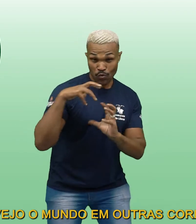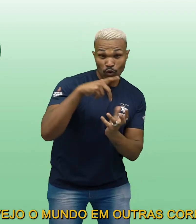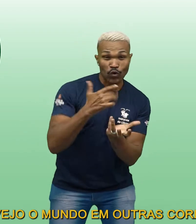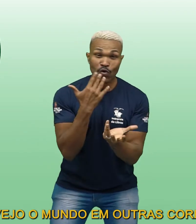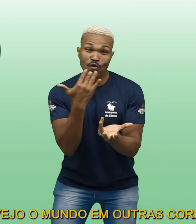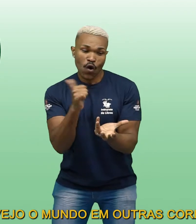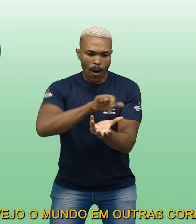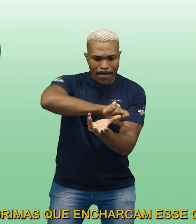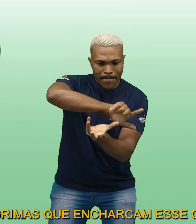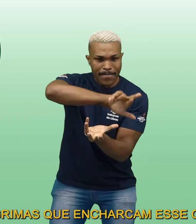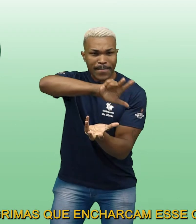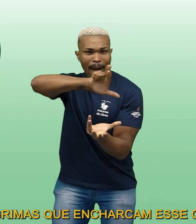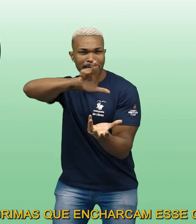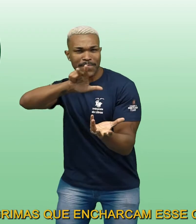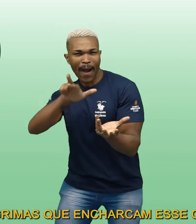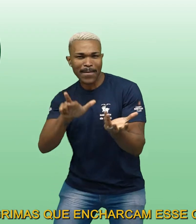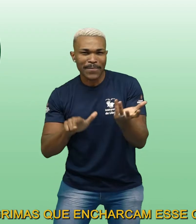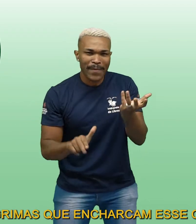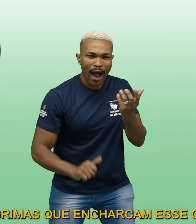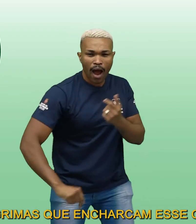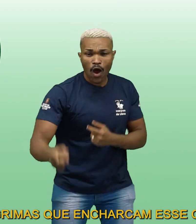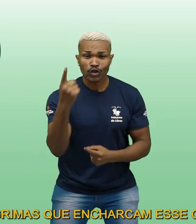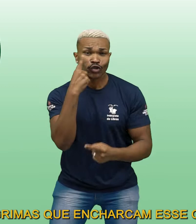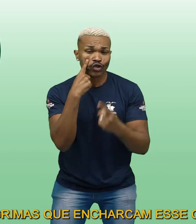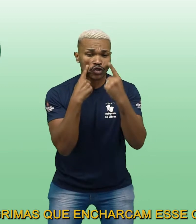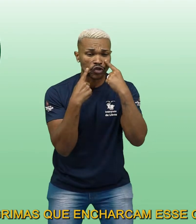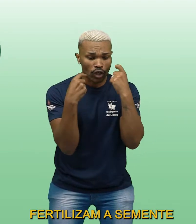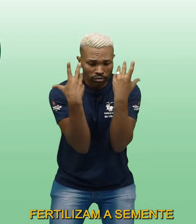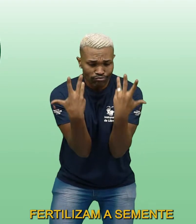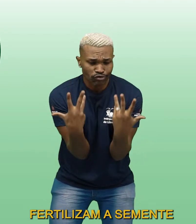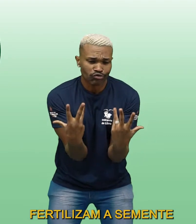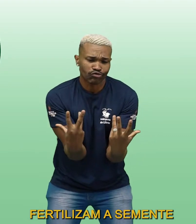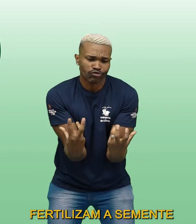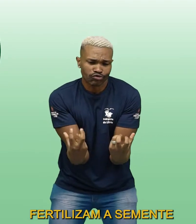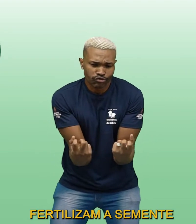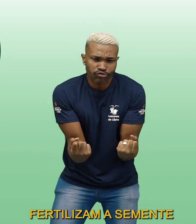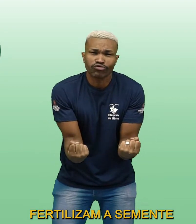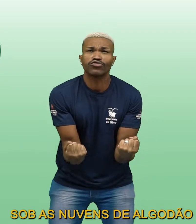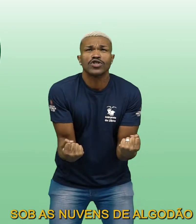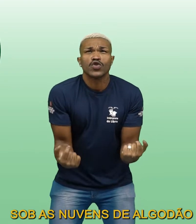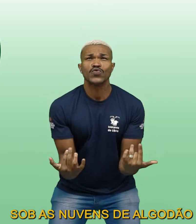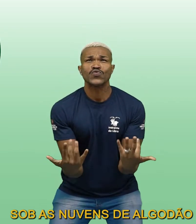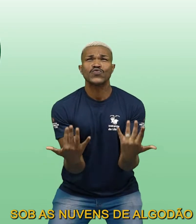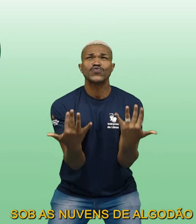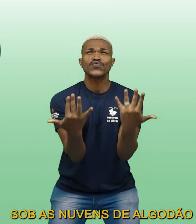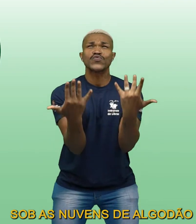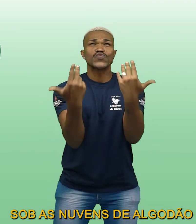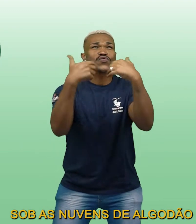Fertilizam a semente.